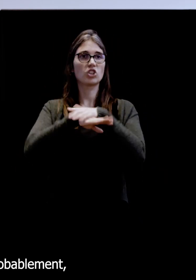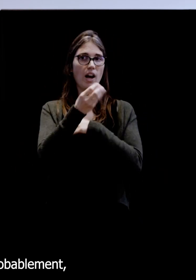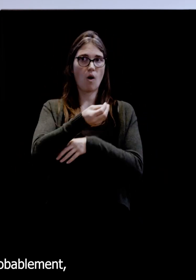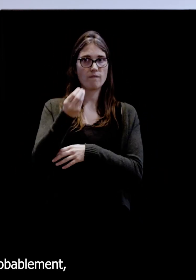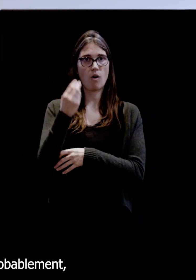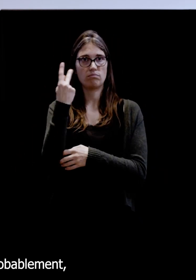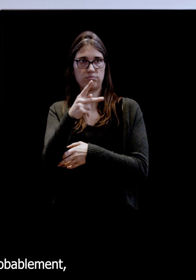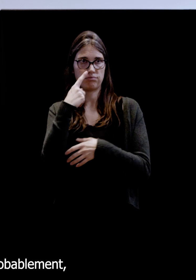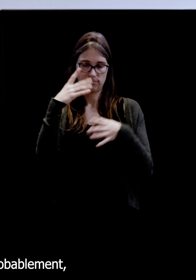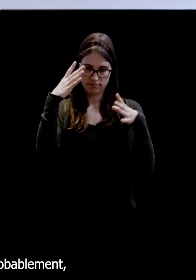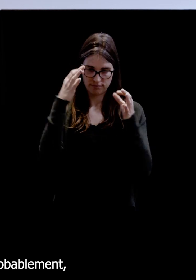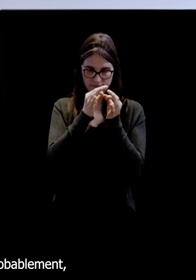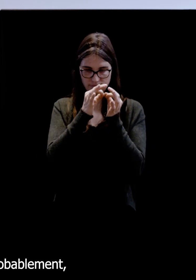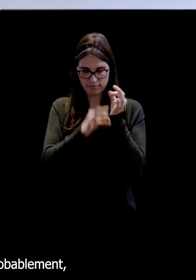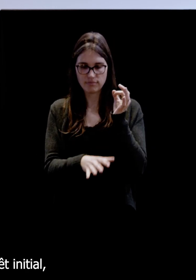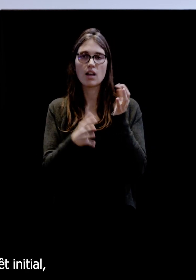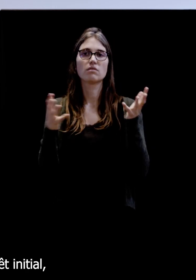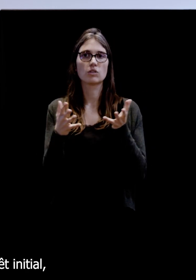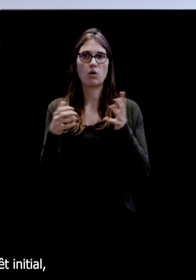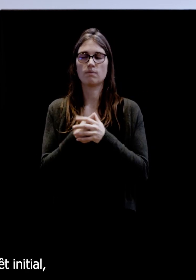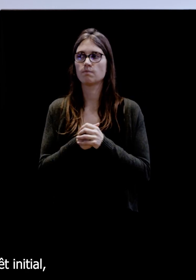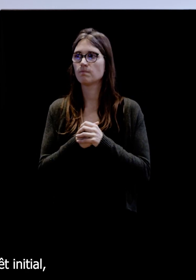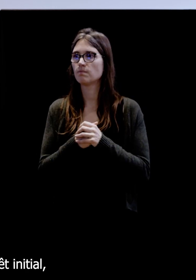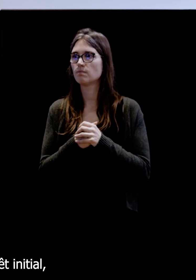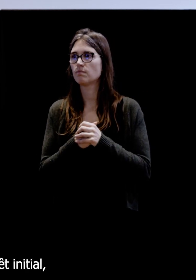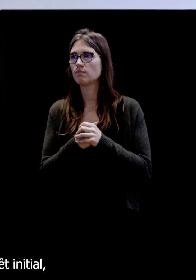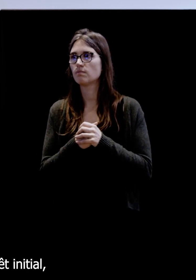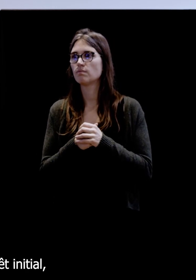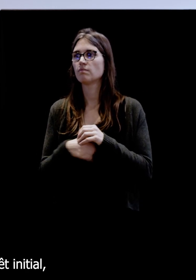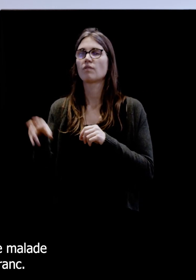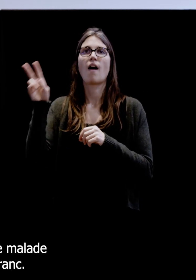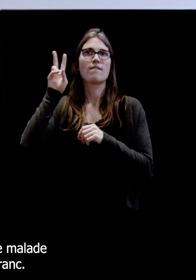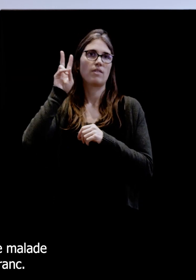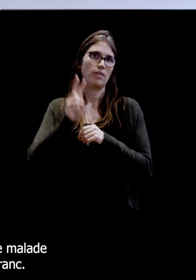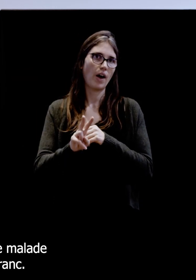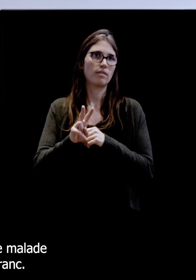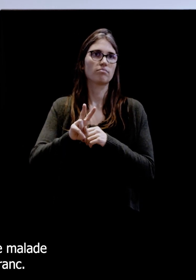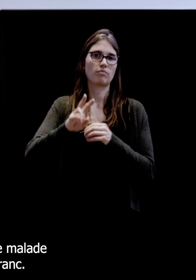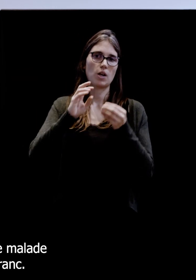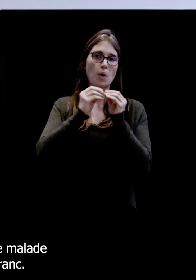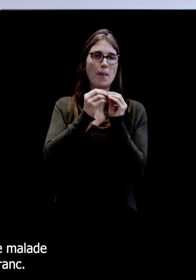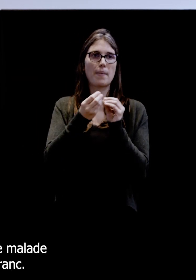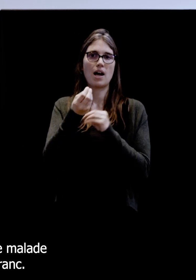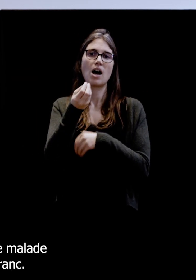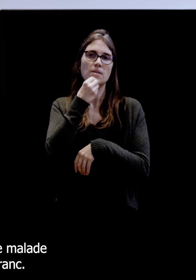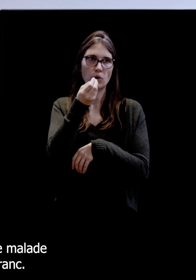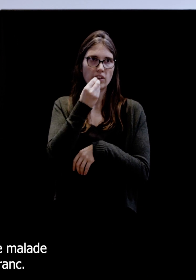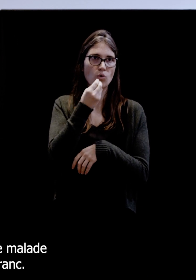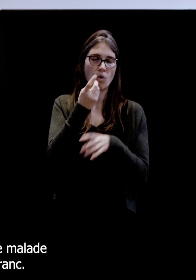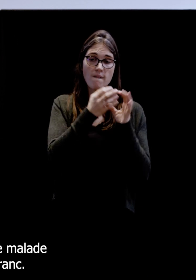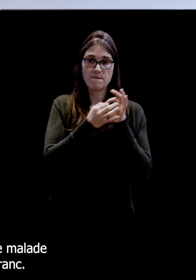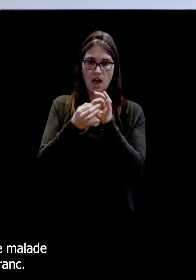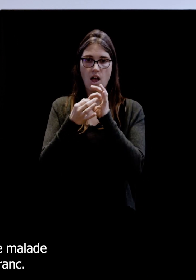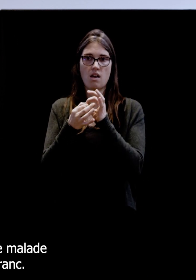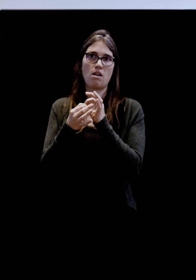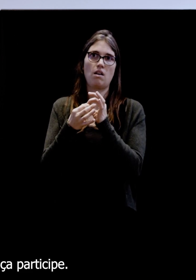l'effet sur l'alimentation, probablement ça participe au désintérêt initial, même si l'aspect organe malade est